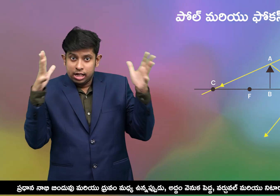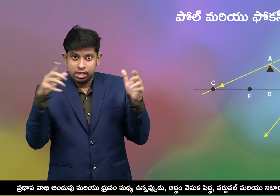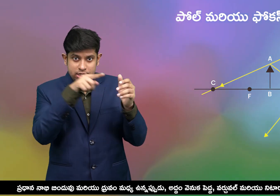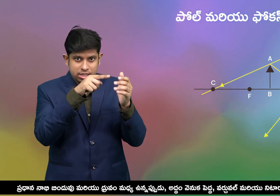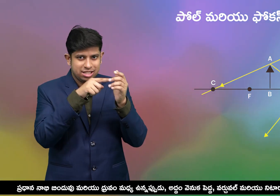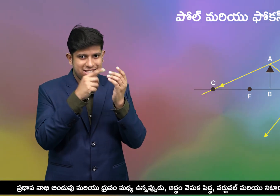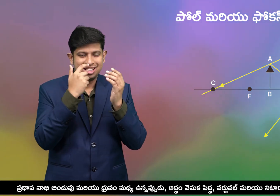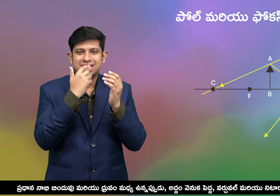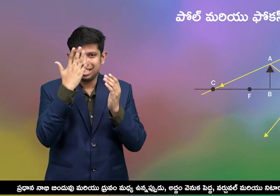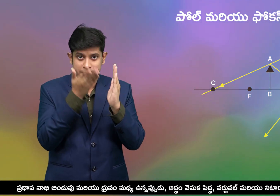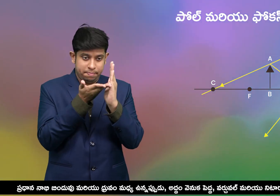చిత్రం సృష్టించబడుతుంది.